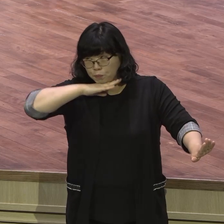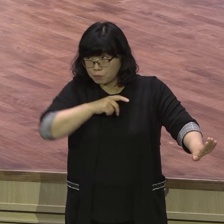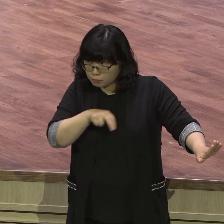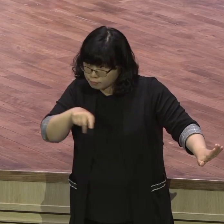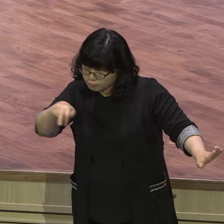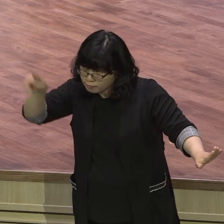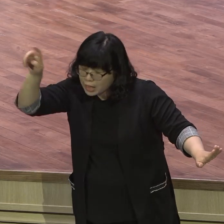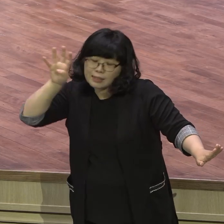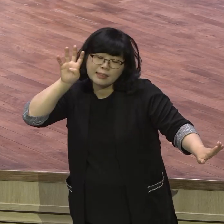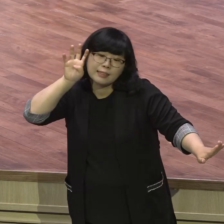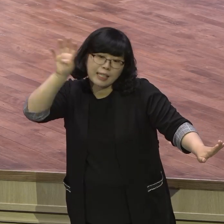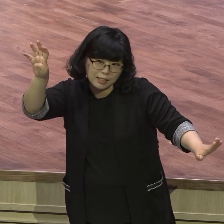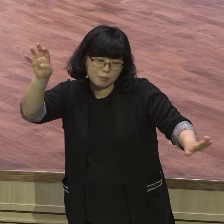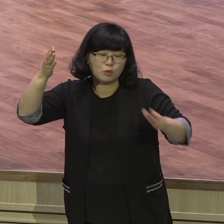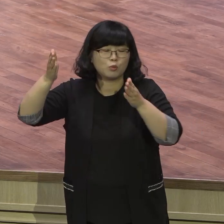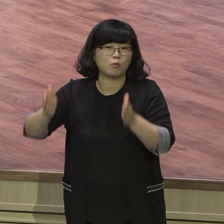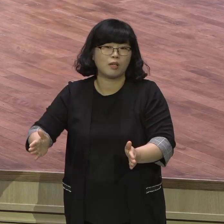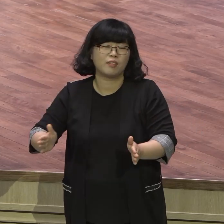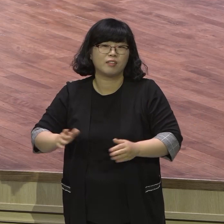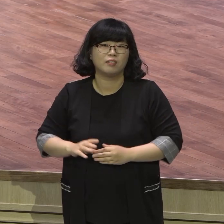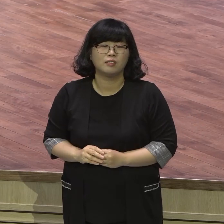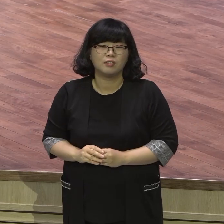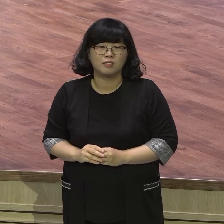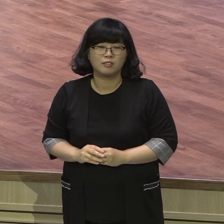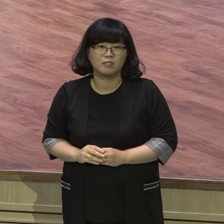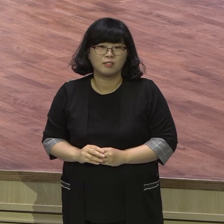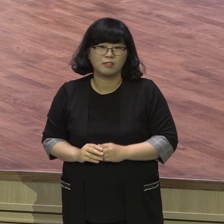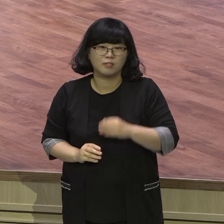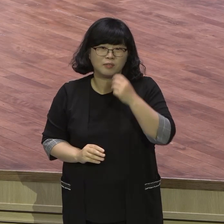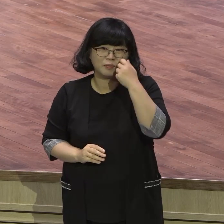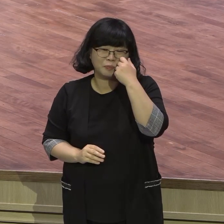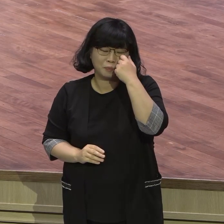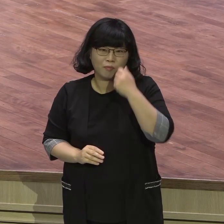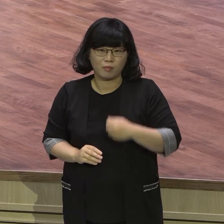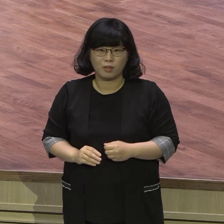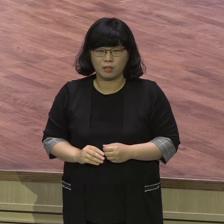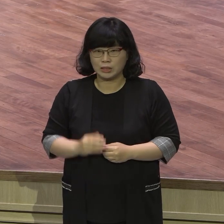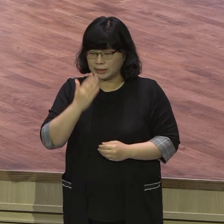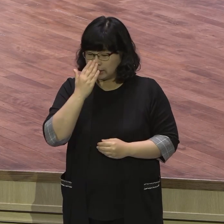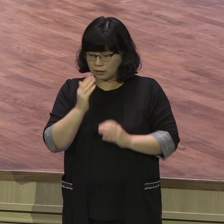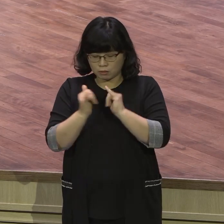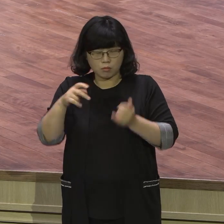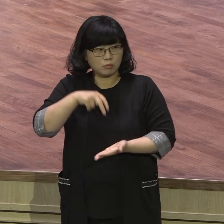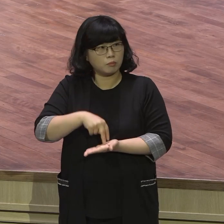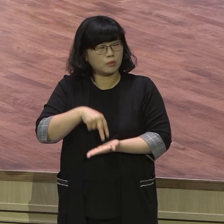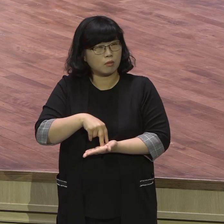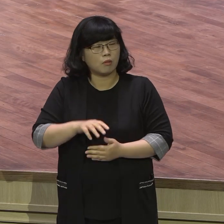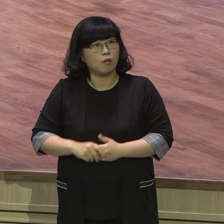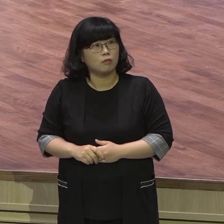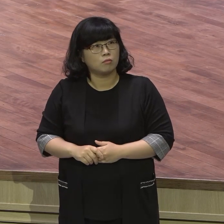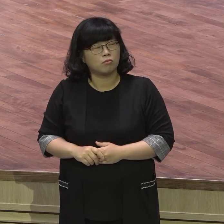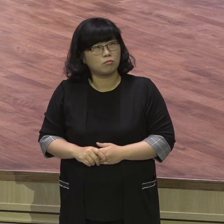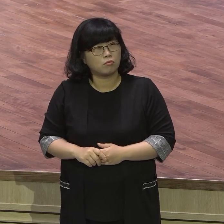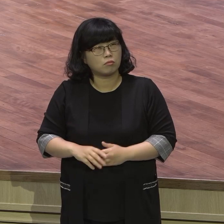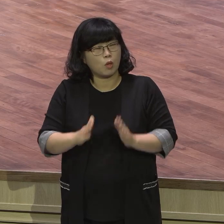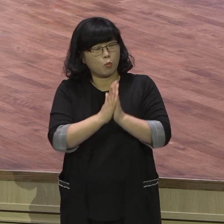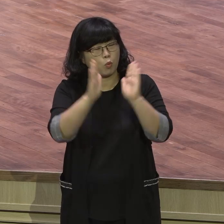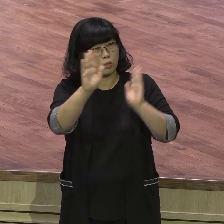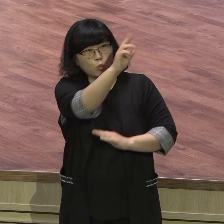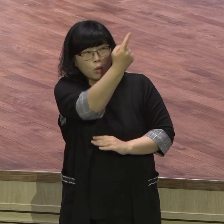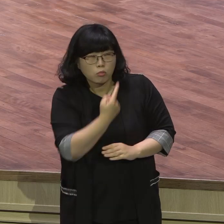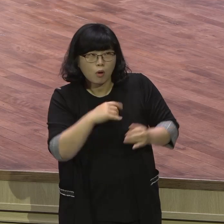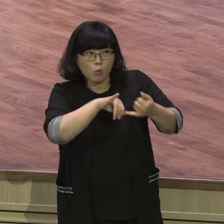그런데 모세가 나타남이 자꾸 더더지니까 이스라엘 백성들이